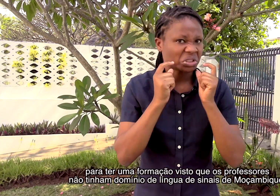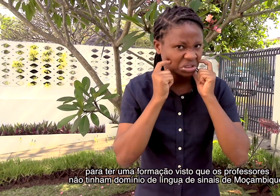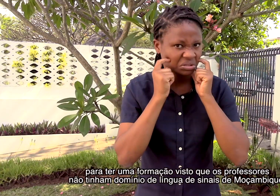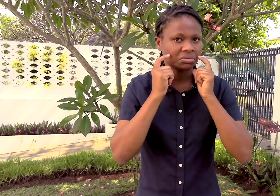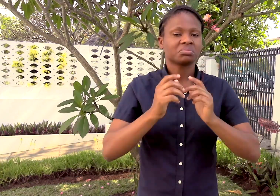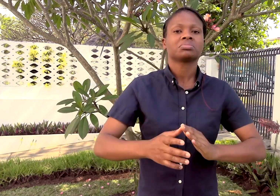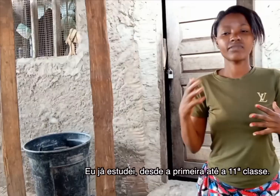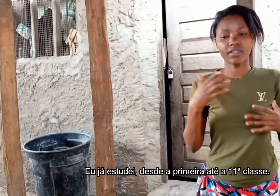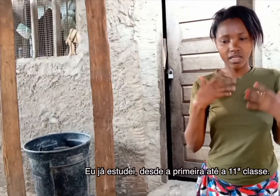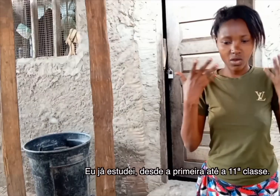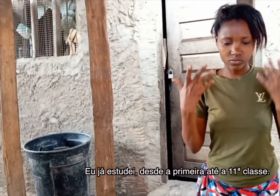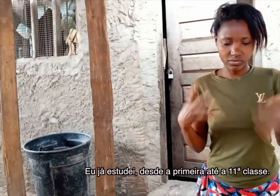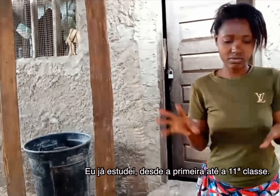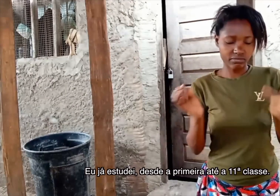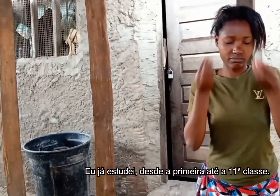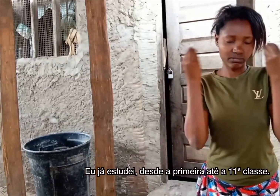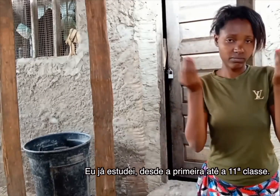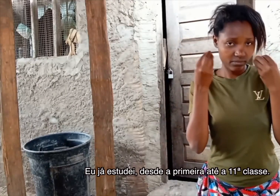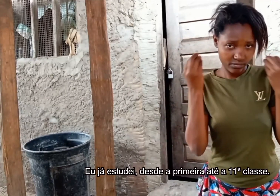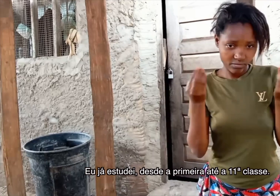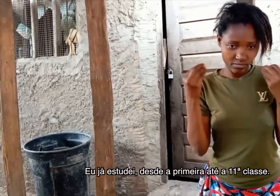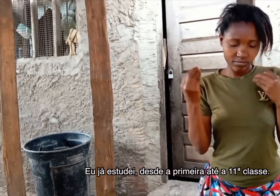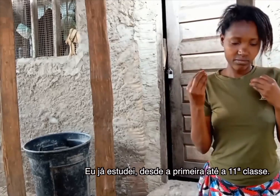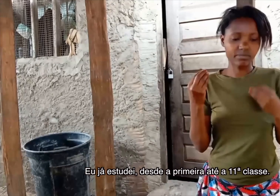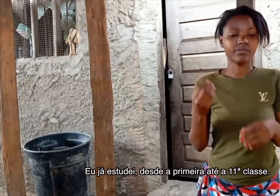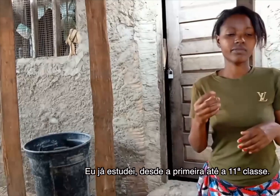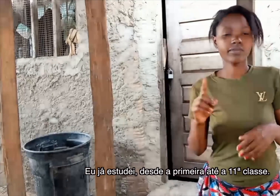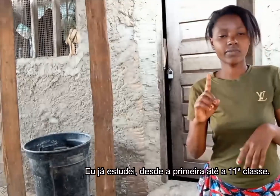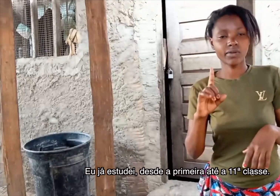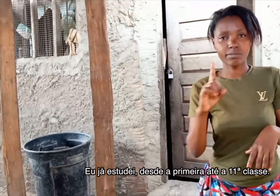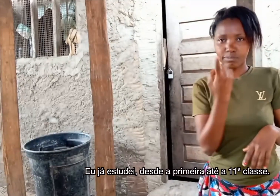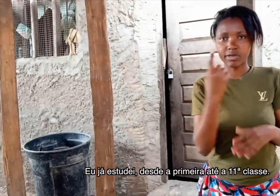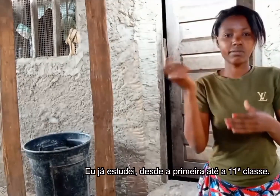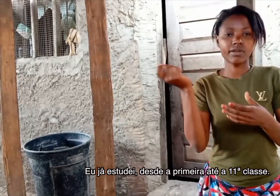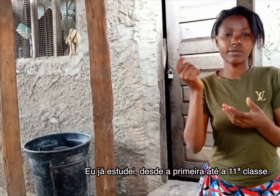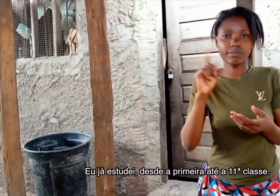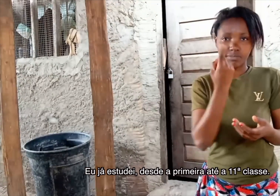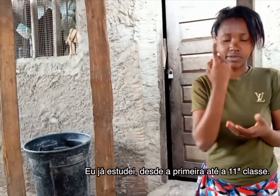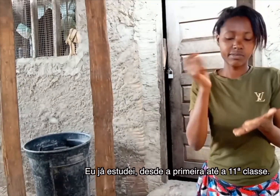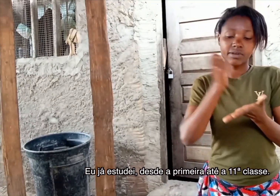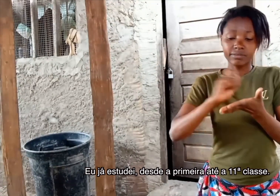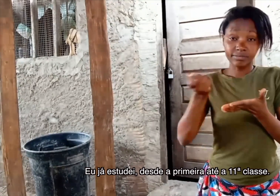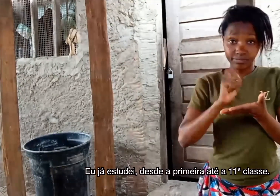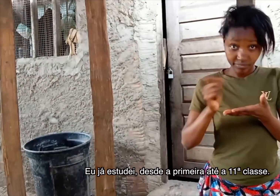de Moçambique. Eu já estudei desde a primeira até a 11ª